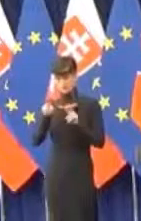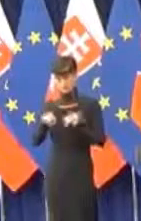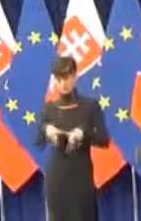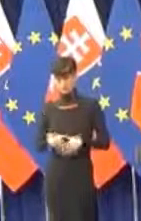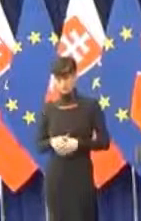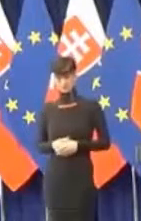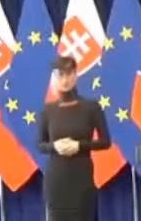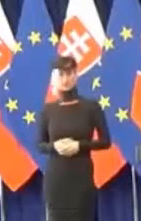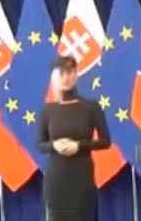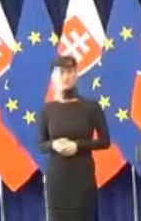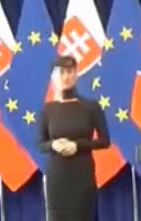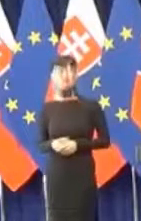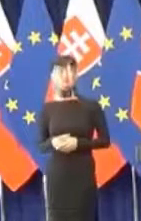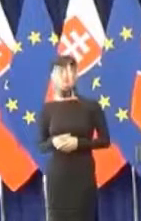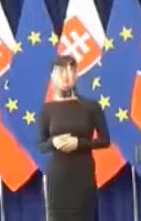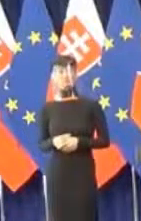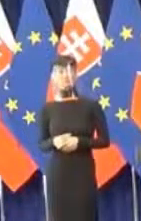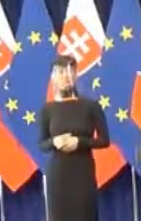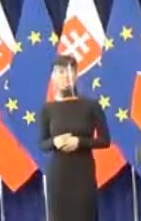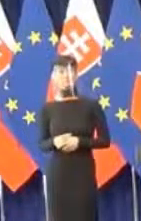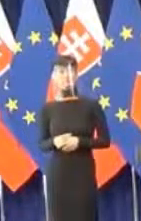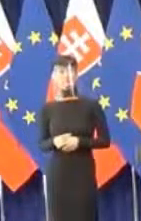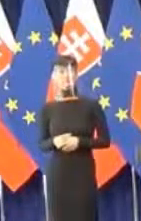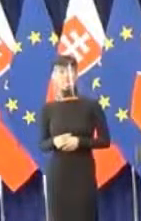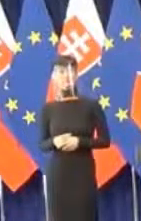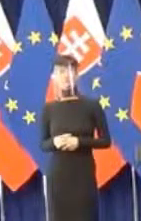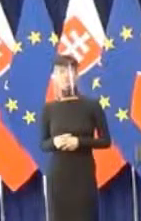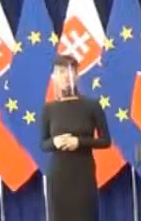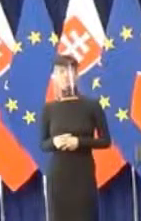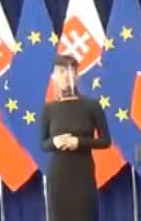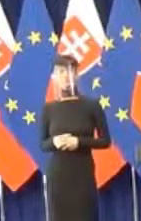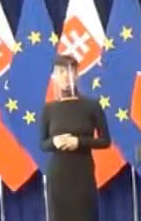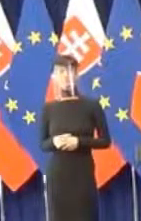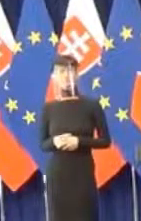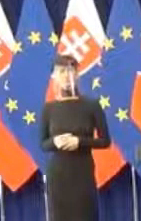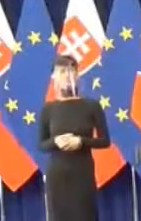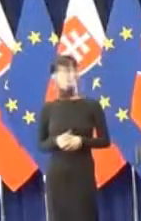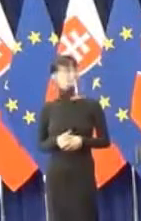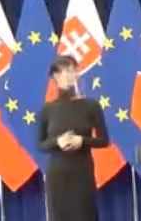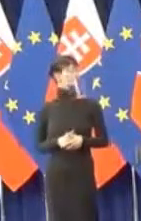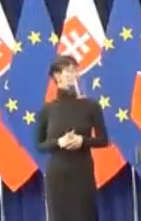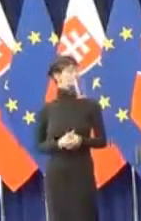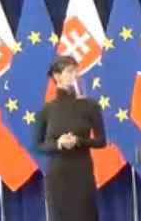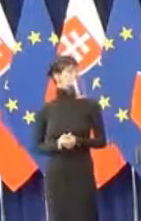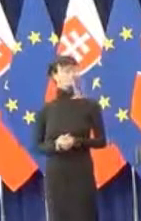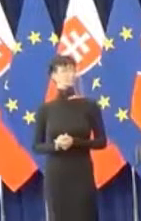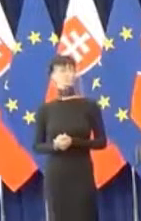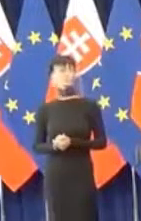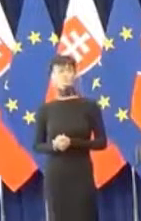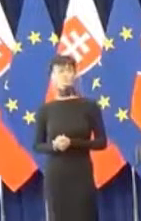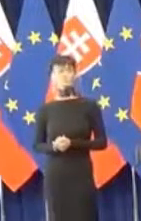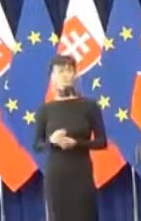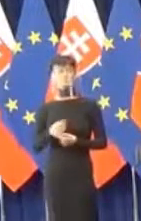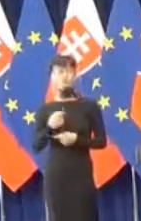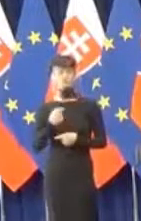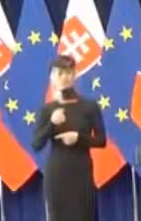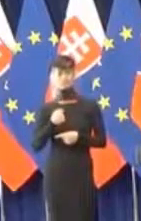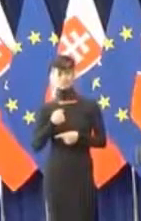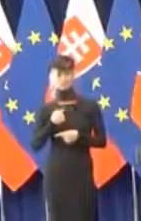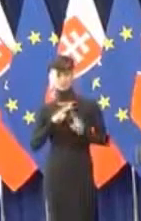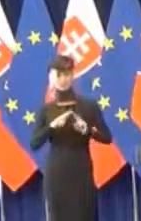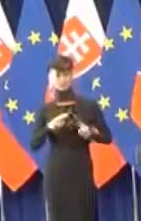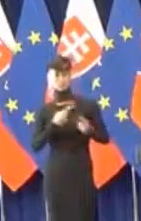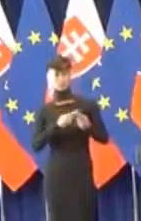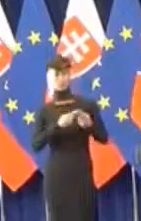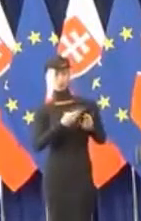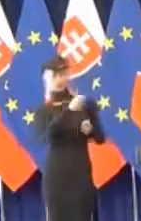takéhoto stavu? Môžem nechať slovo aj pánu zastupcu. Myslím, že zaznelo, že je najdražší, ale nechám teda pánov, nech ľudia sú to smerovania.